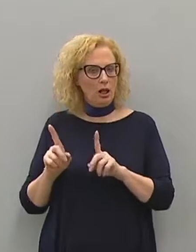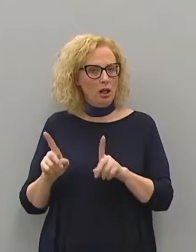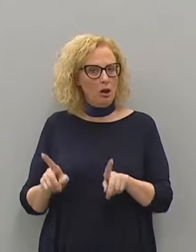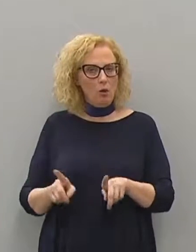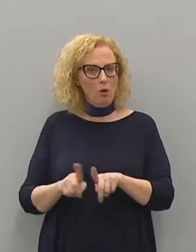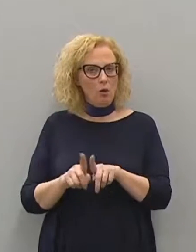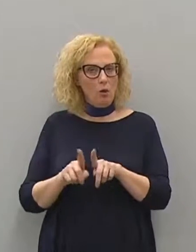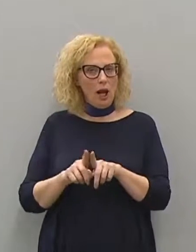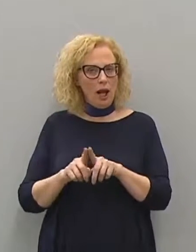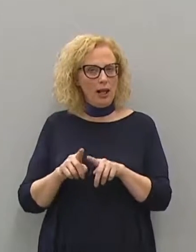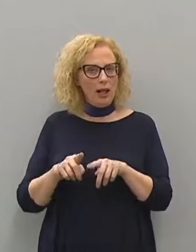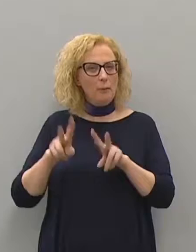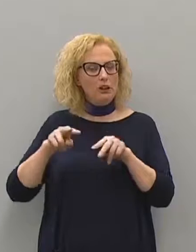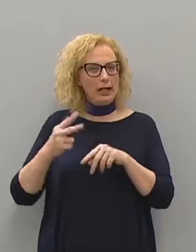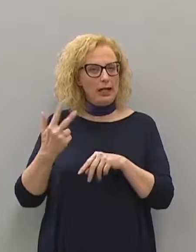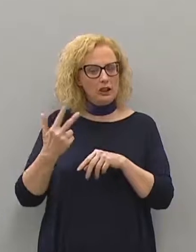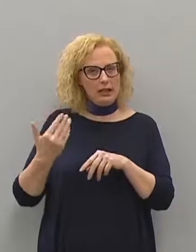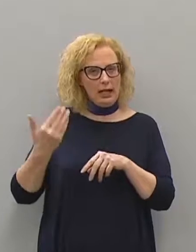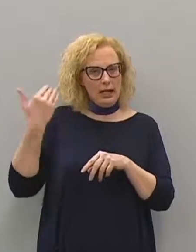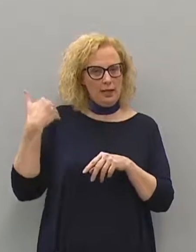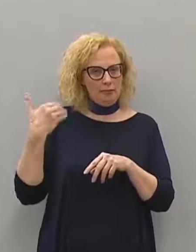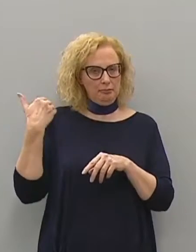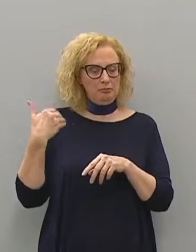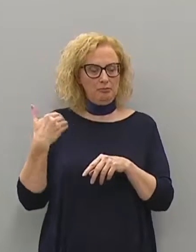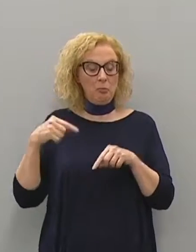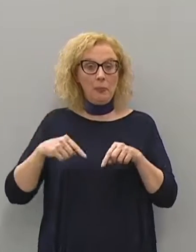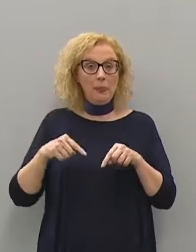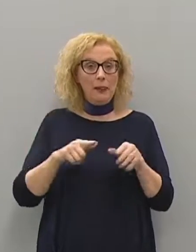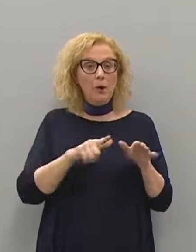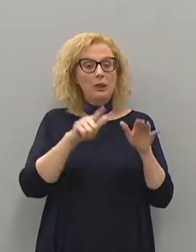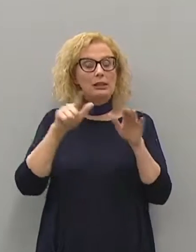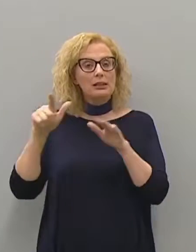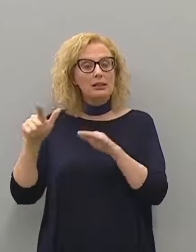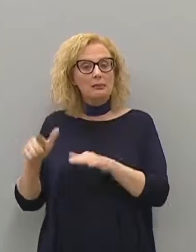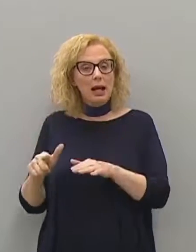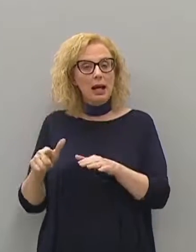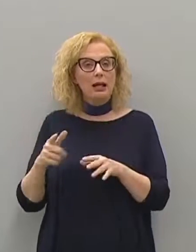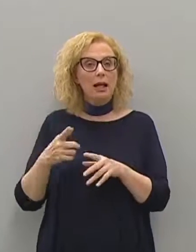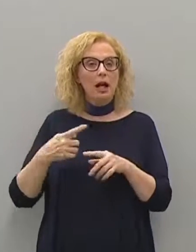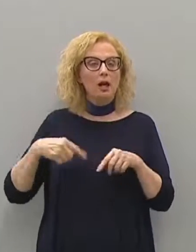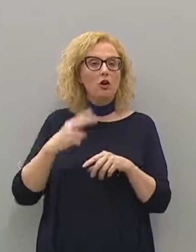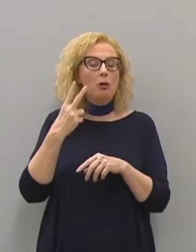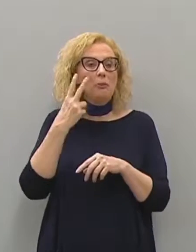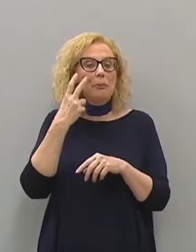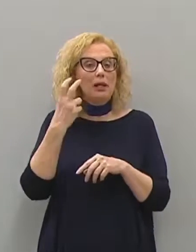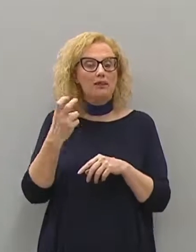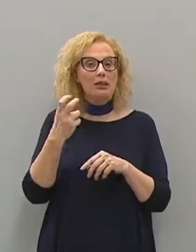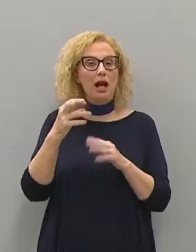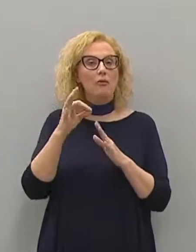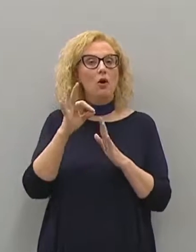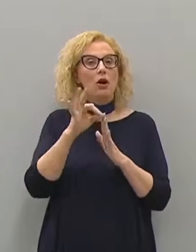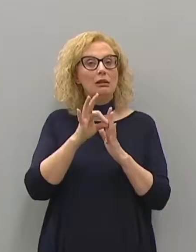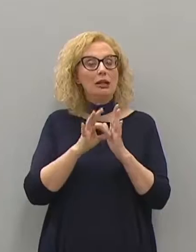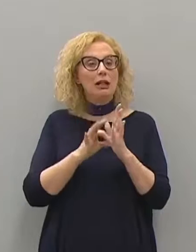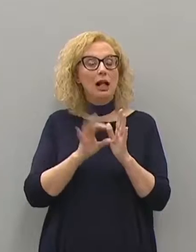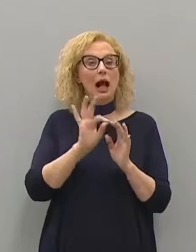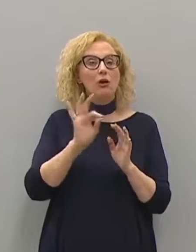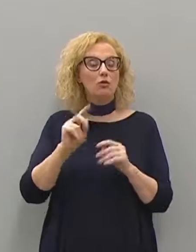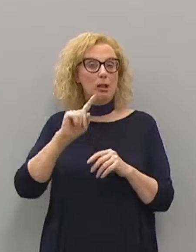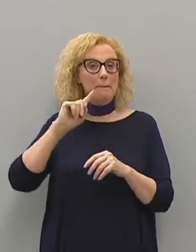monitoraggi per questa settimana possiamo prevedere che ci sia un miglioramento di alcuni indicatori che erano quelli che ci avevano messo